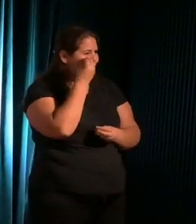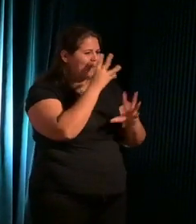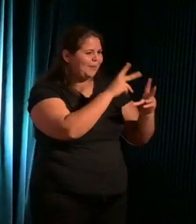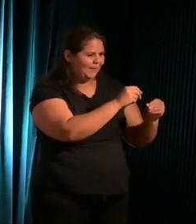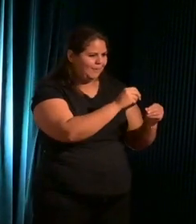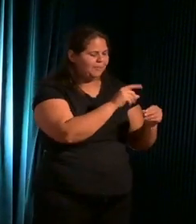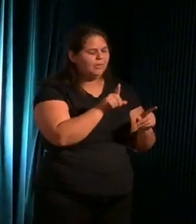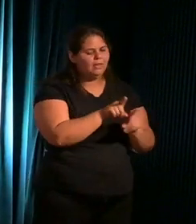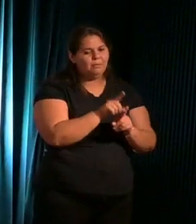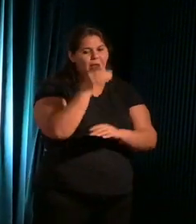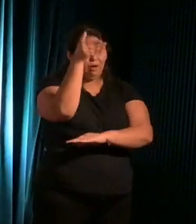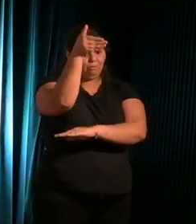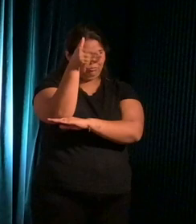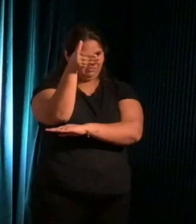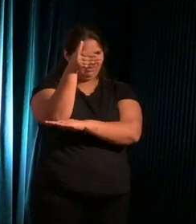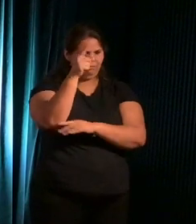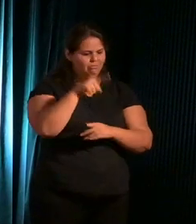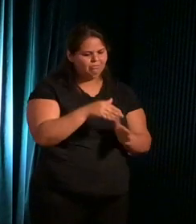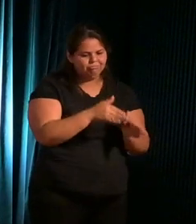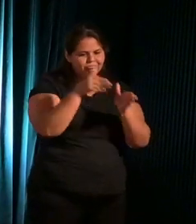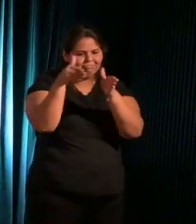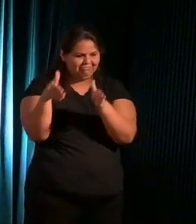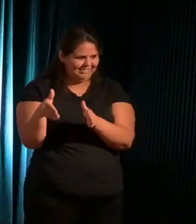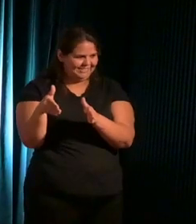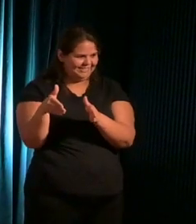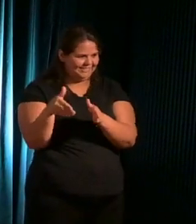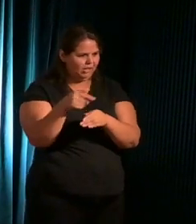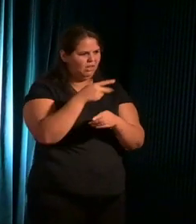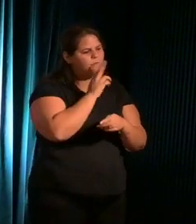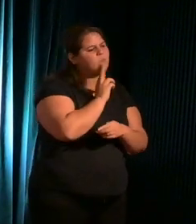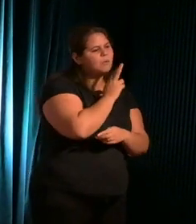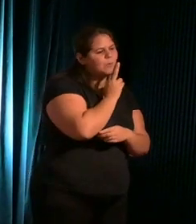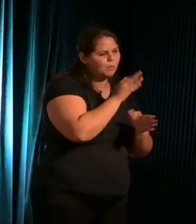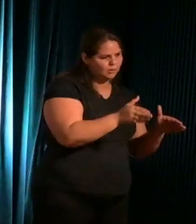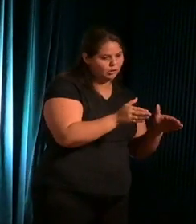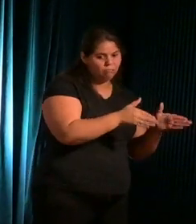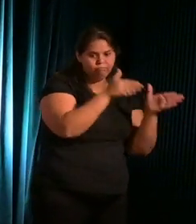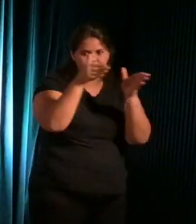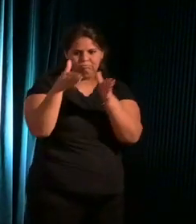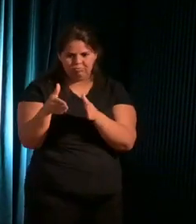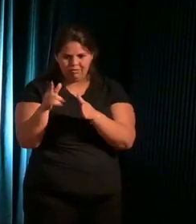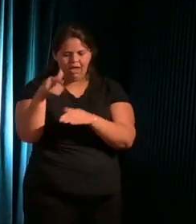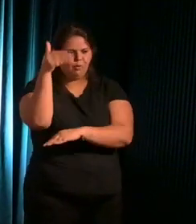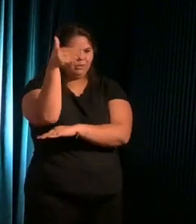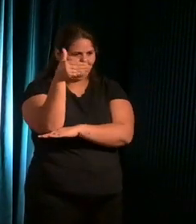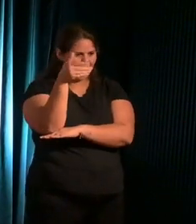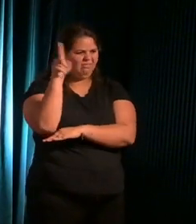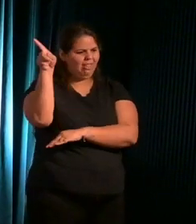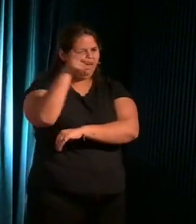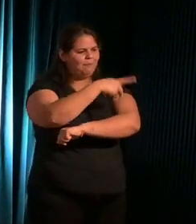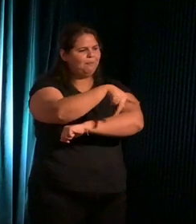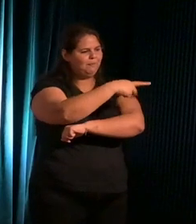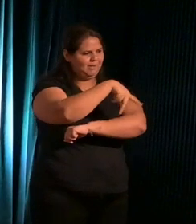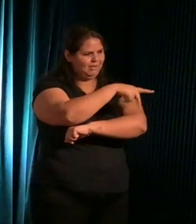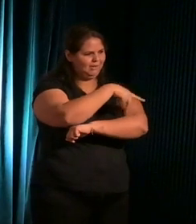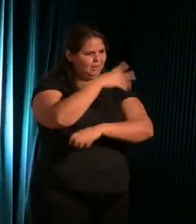hotel que me acolhe ali do lado, na Praça dos Macacos, e aí eu,